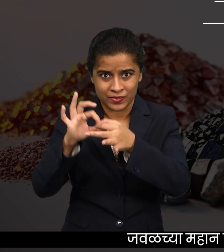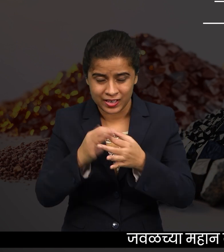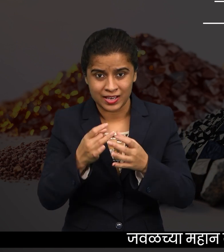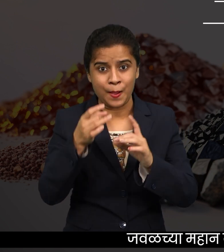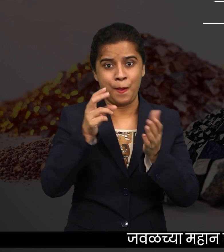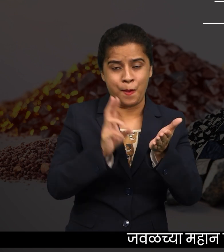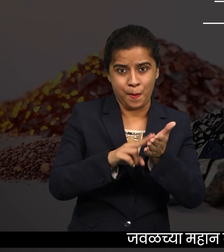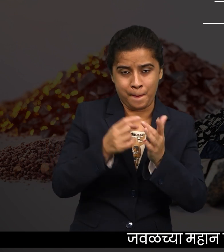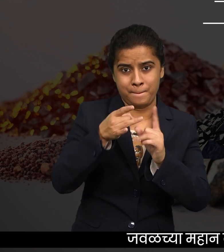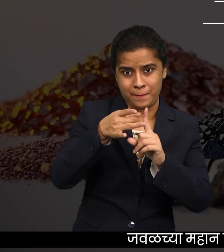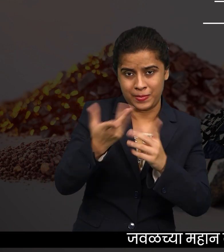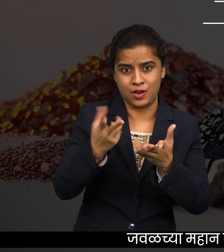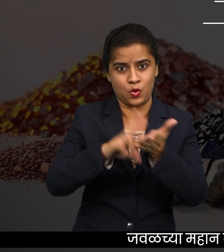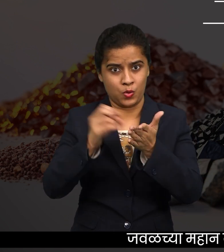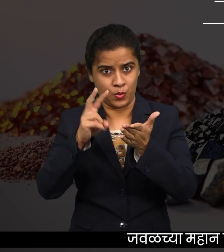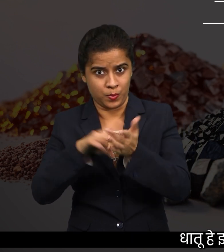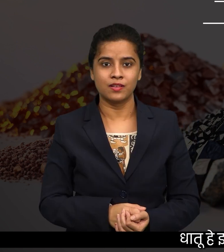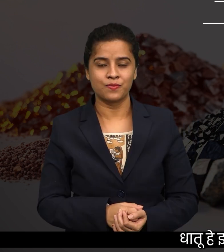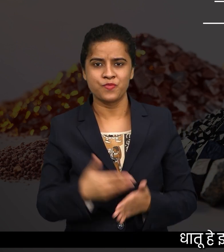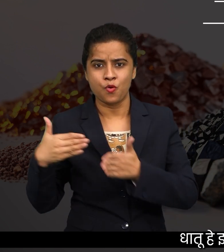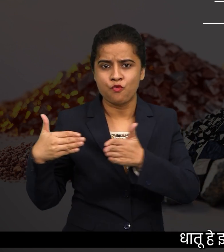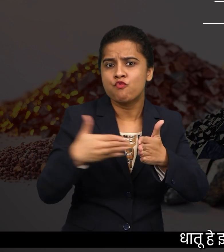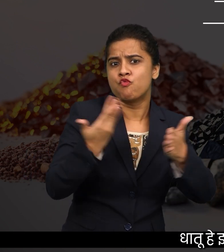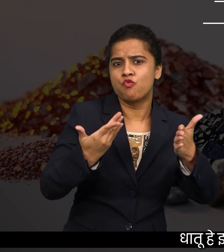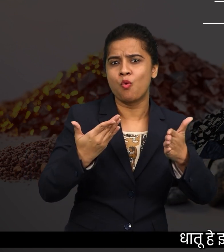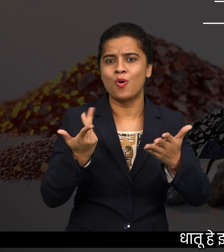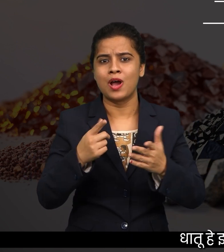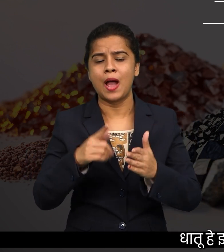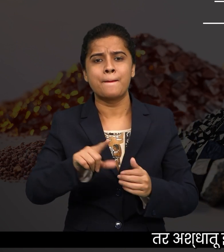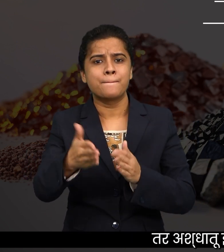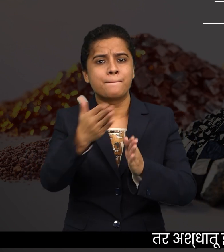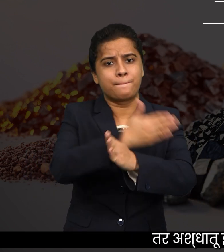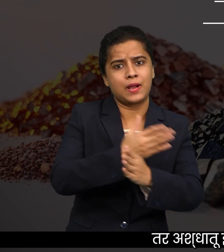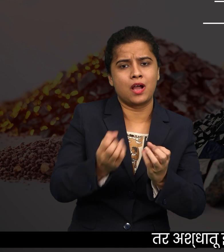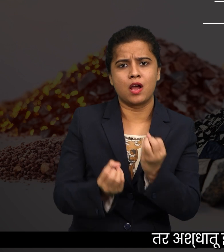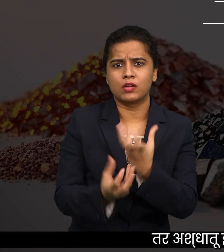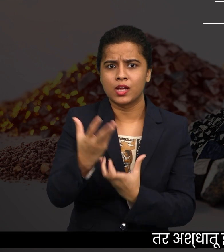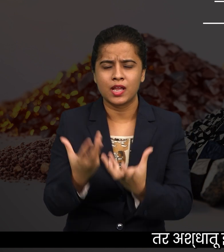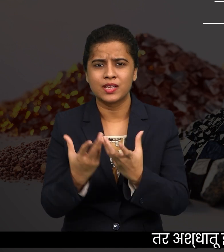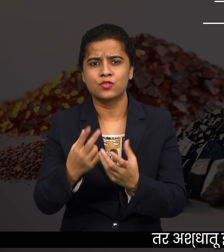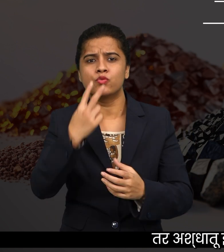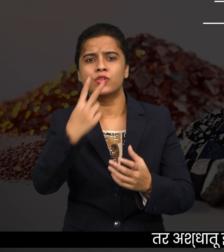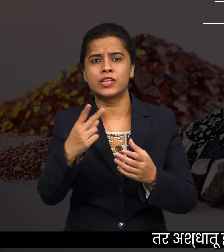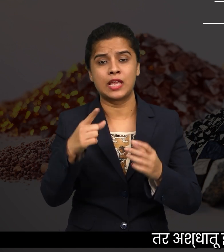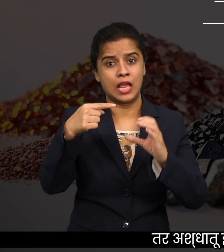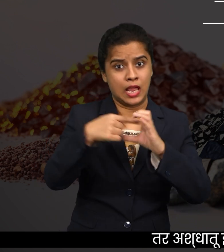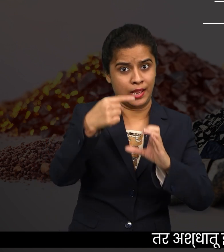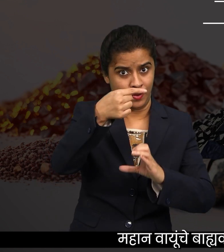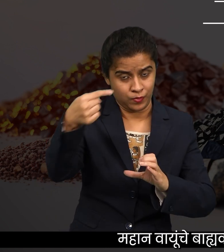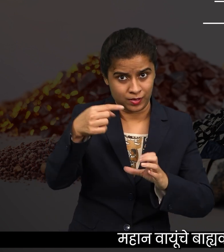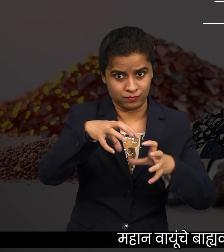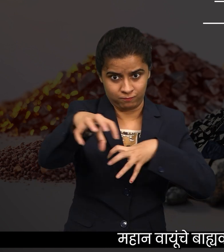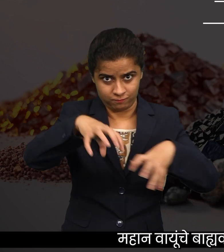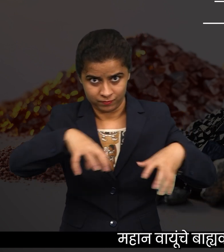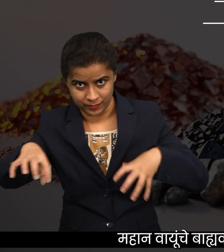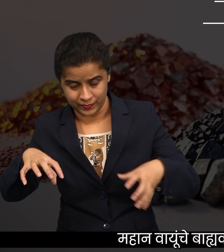महान वायूसारखी स्थिरता मिळवणे असते. धातू हे इलेक्ट्रॉन गमावून करतात तर अशधातू इलेक्ट्रॉन ग्रहण करून करतात.